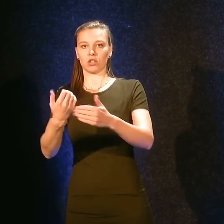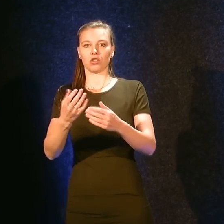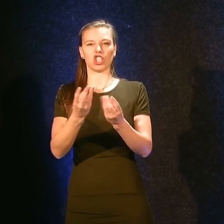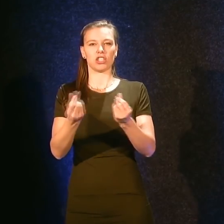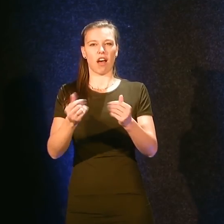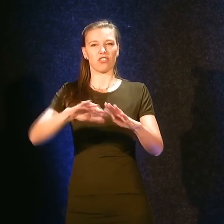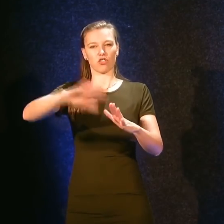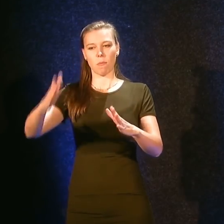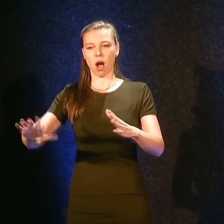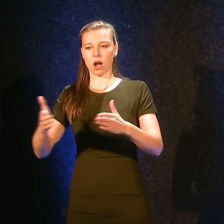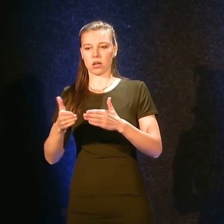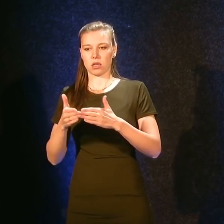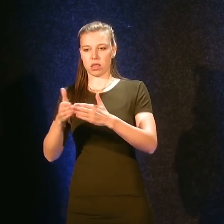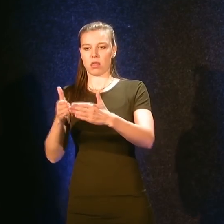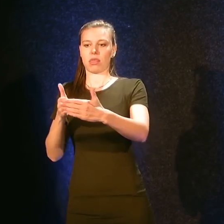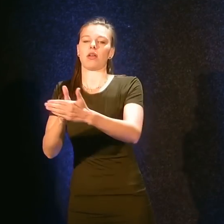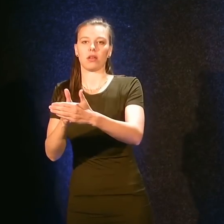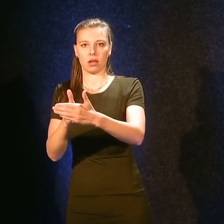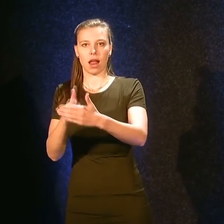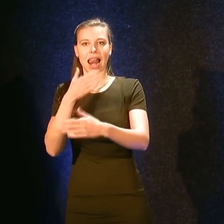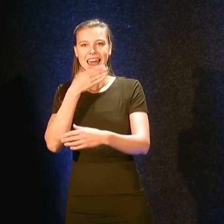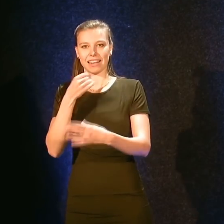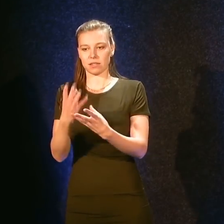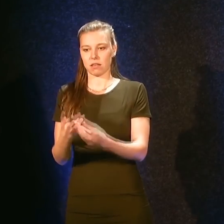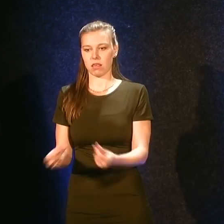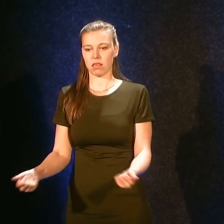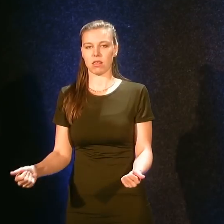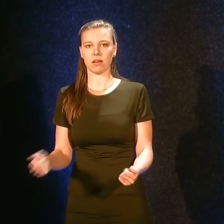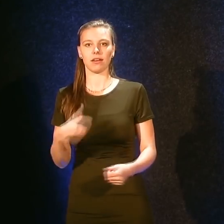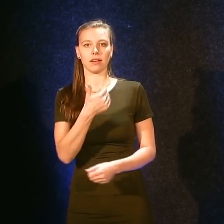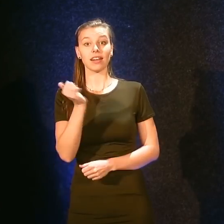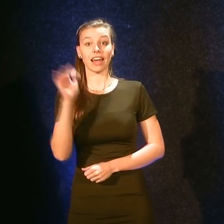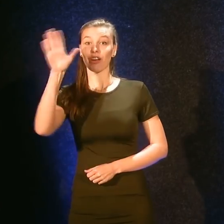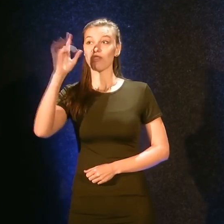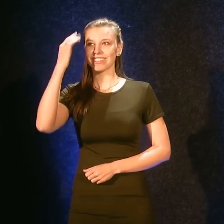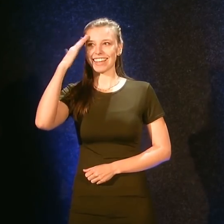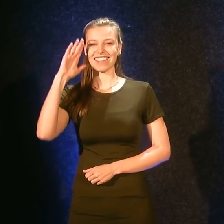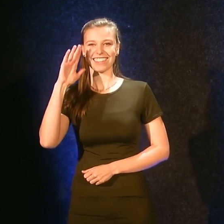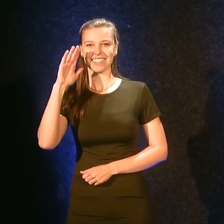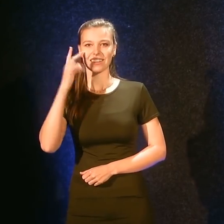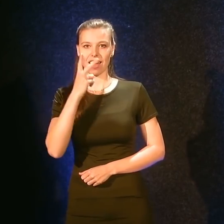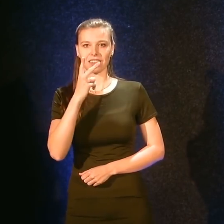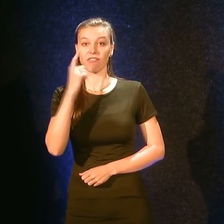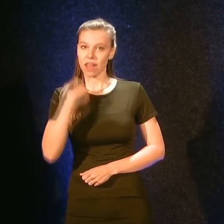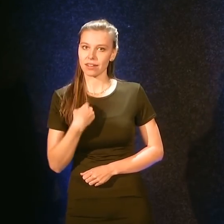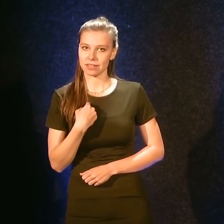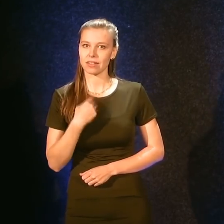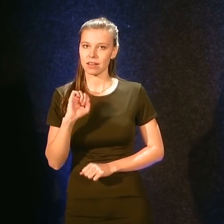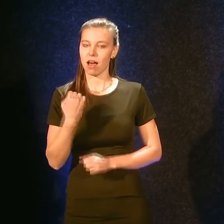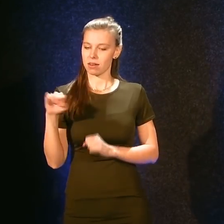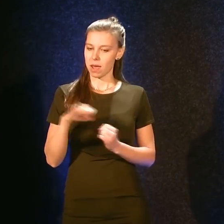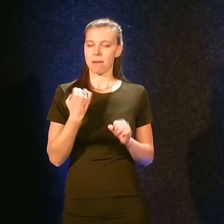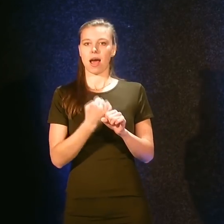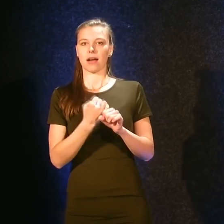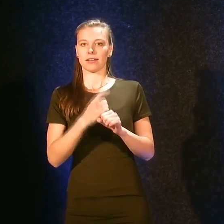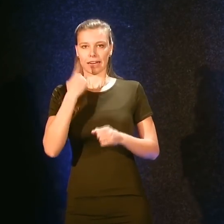en dreigt te breken. En iedereen die God kent en die zit te kijken, die weet dat je dit wel vaker kunt meemaken. Hè? Dat je